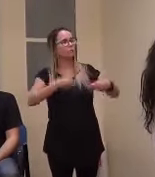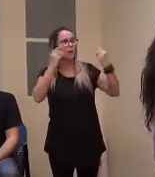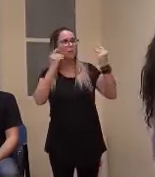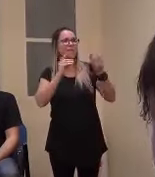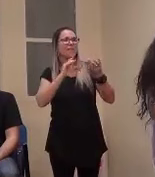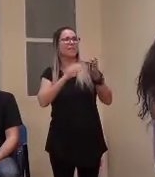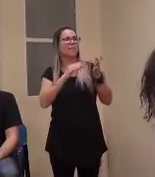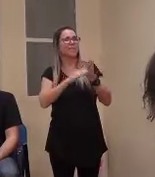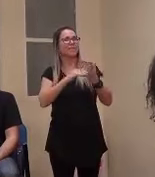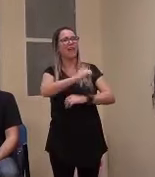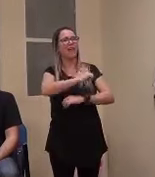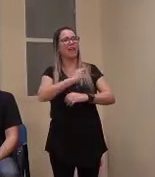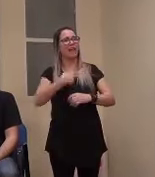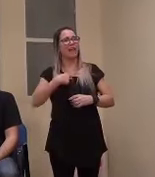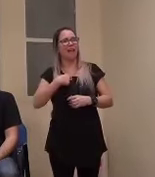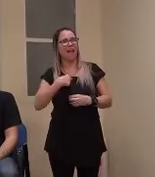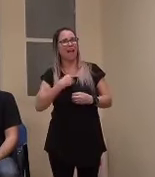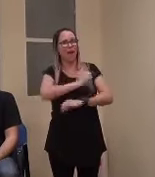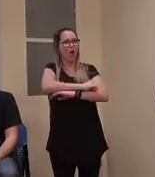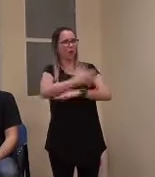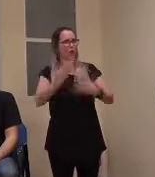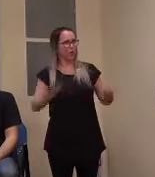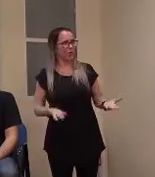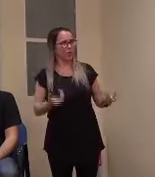porque estamos